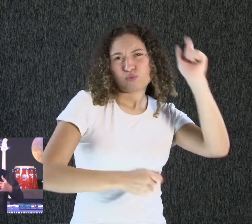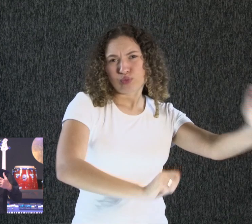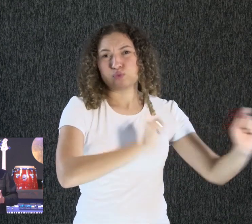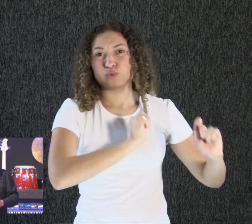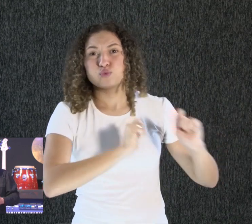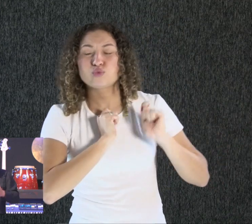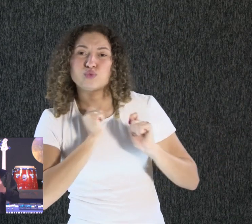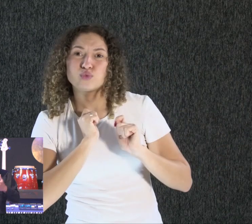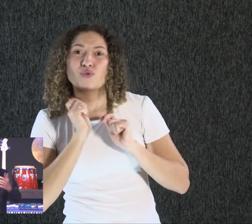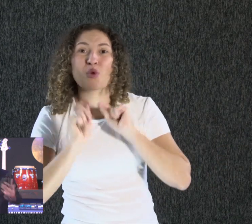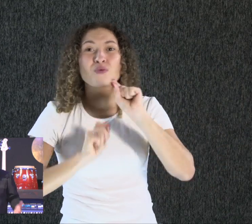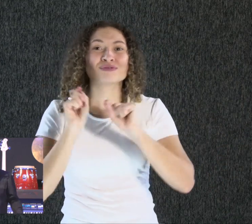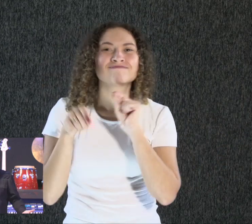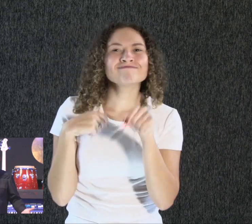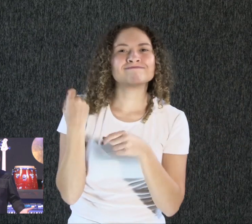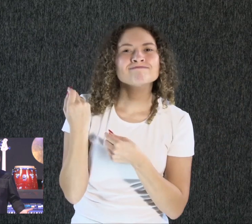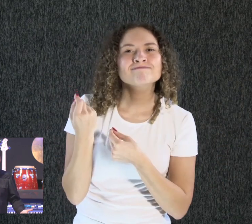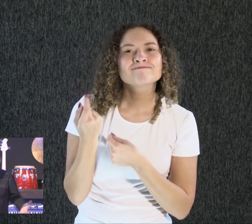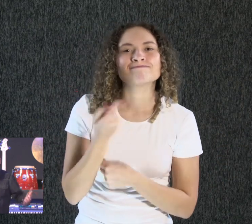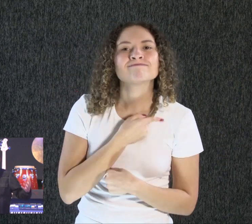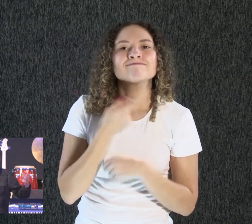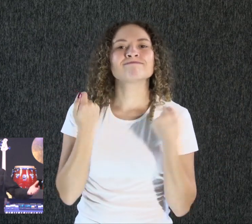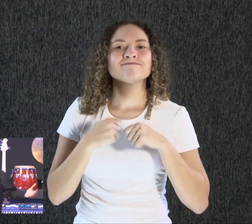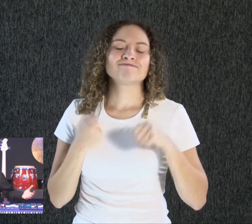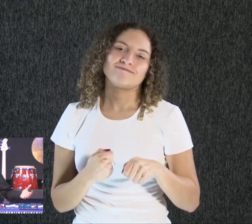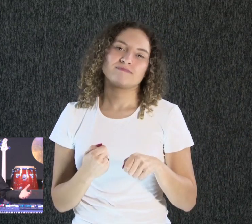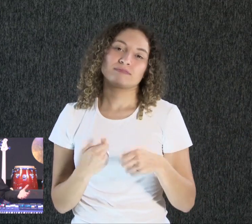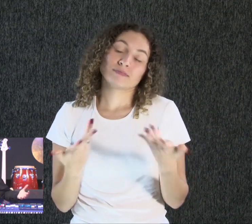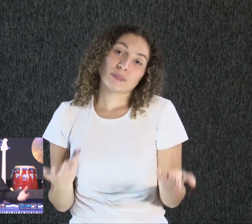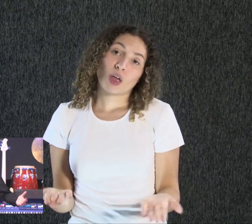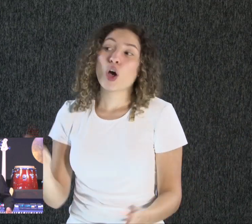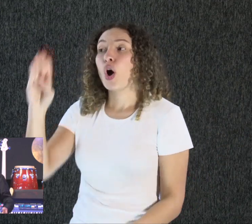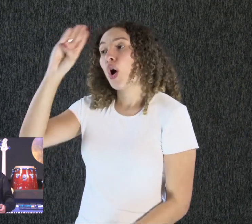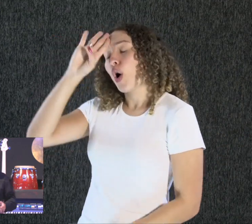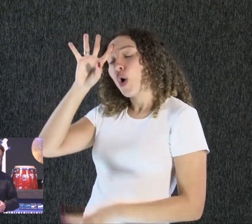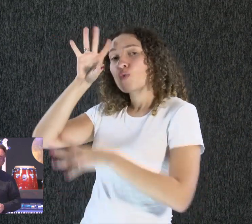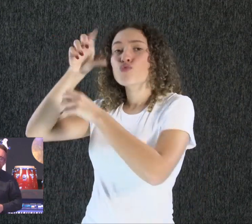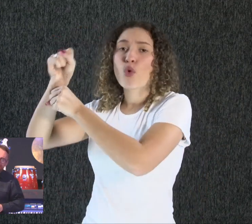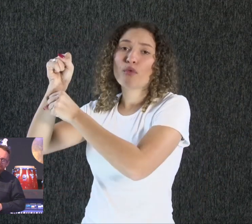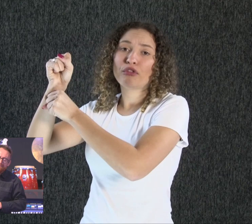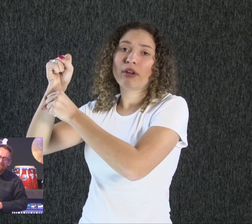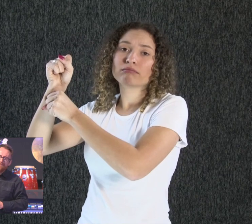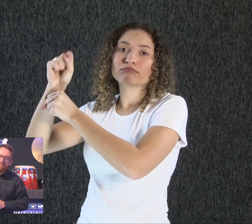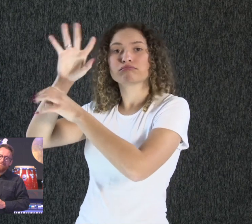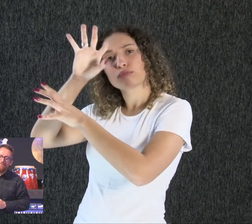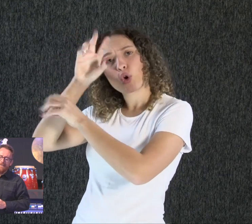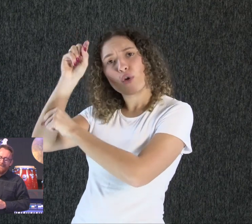a morte, os ataques do diabo? O que é que nós precisamos fazer? Confiar no Pai.